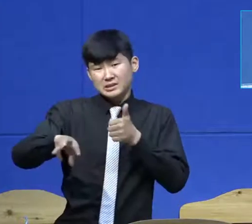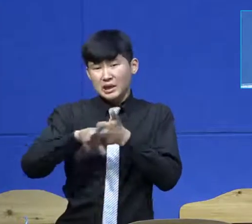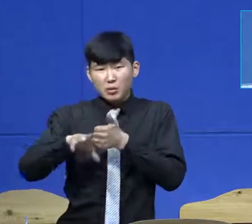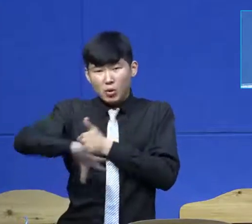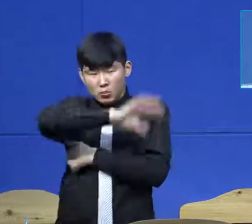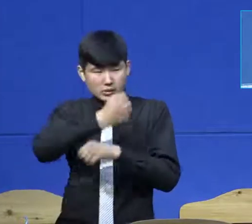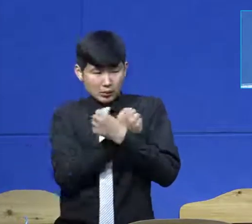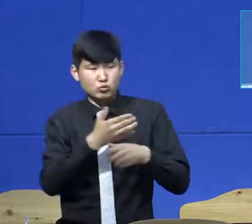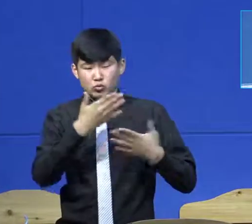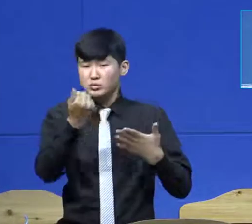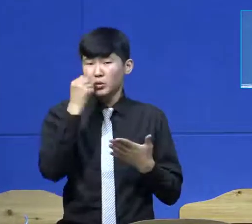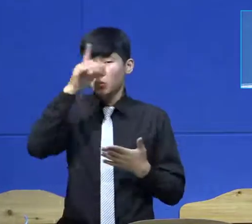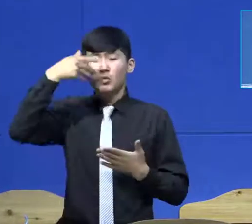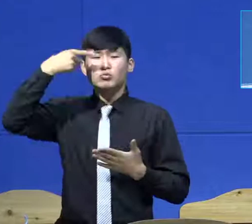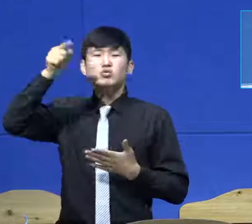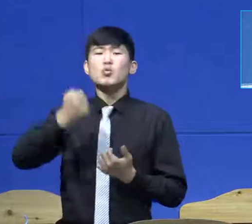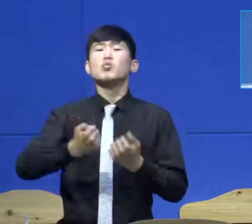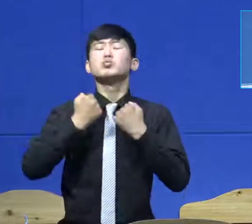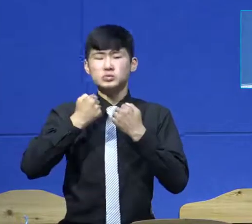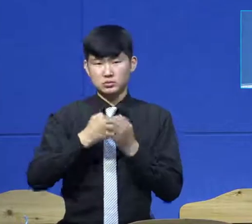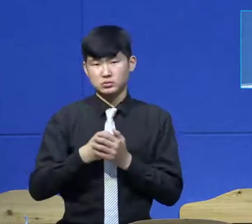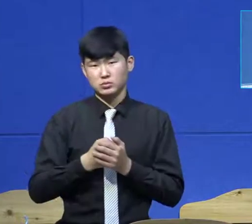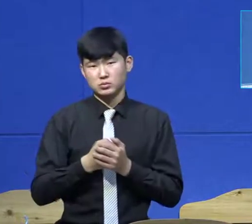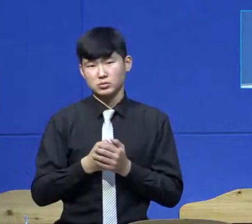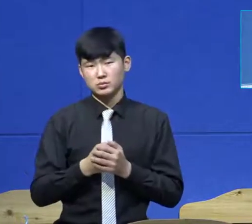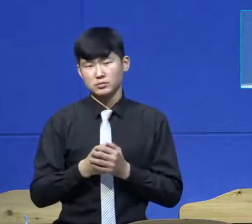хүмүүсийг аварж байгаа бурхны хүч ээ. Хүч гэсэн.